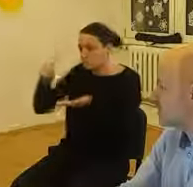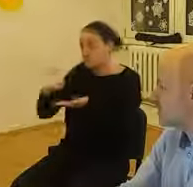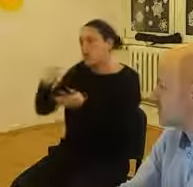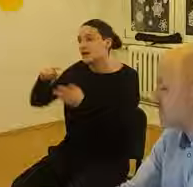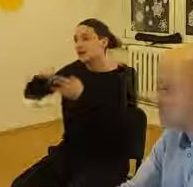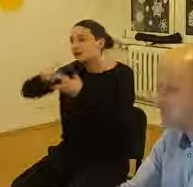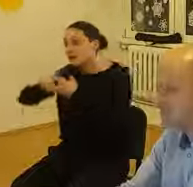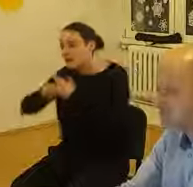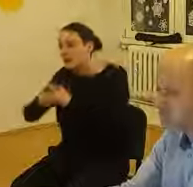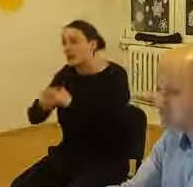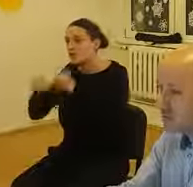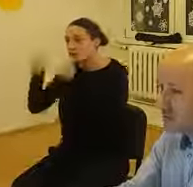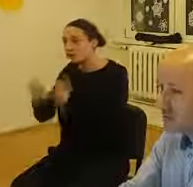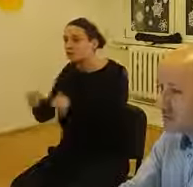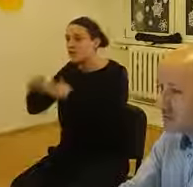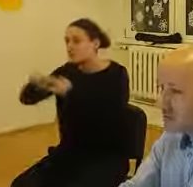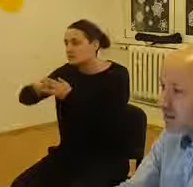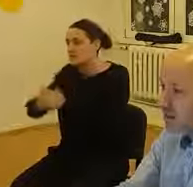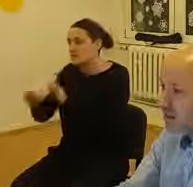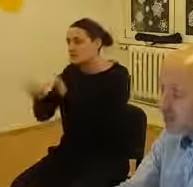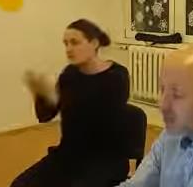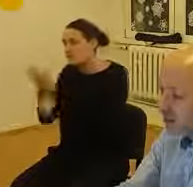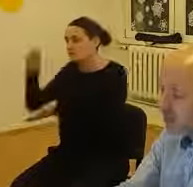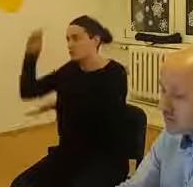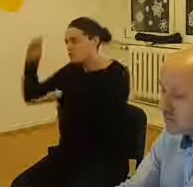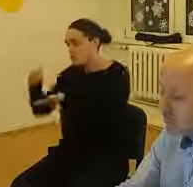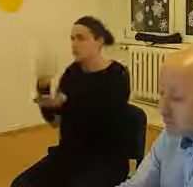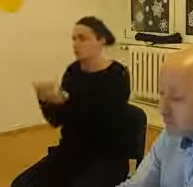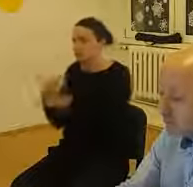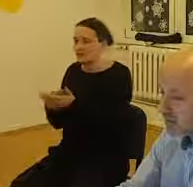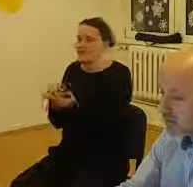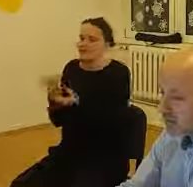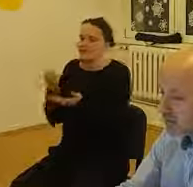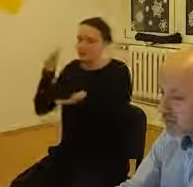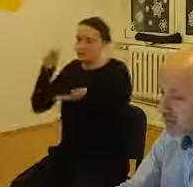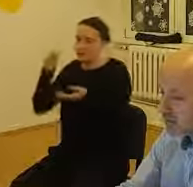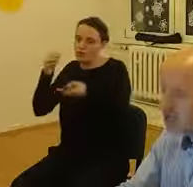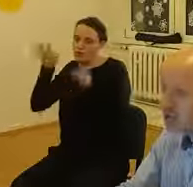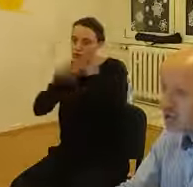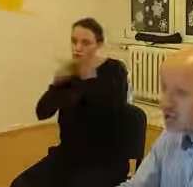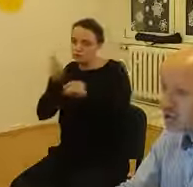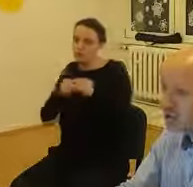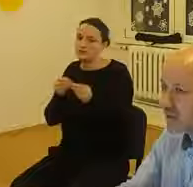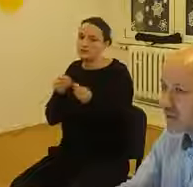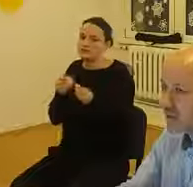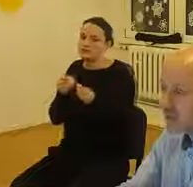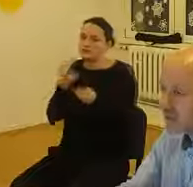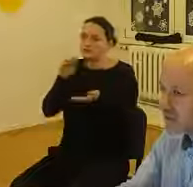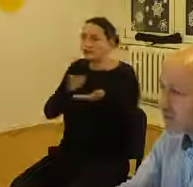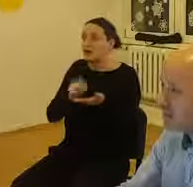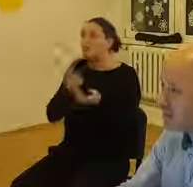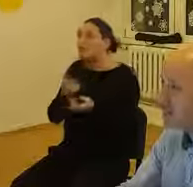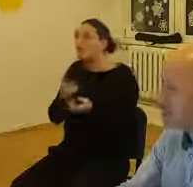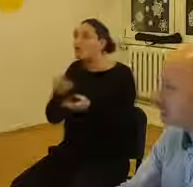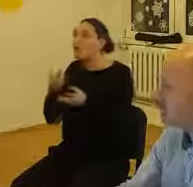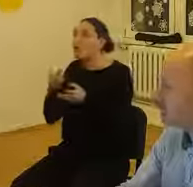w stały rejestr wyborców, krótko mówiąc, tak? Bo kwota budżetu jest liczona na